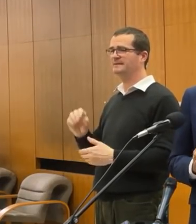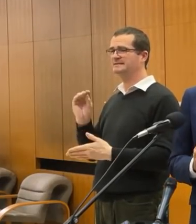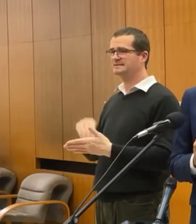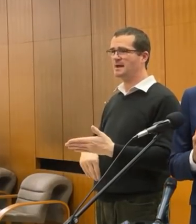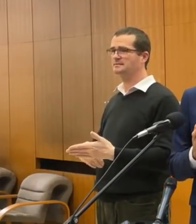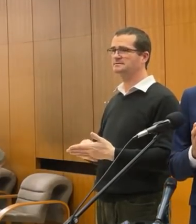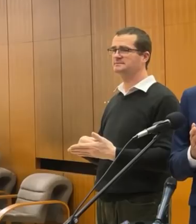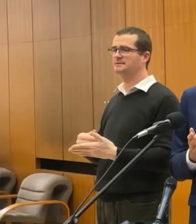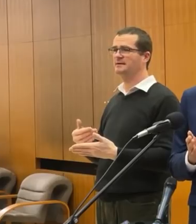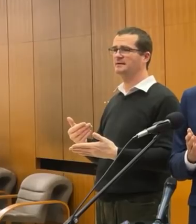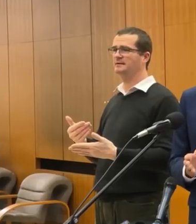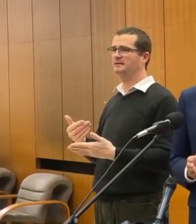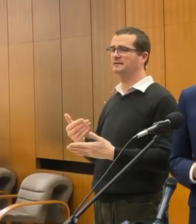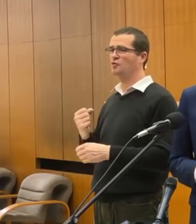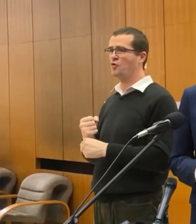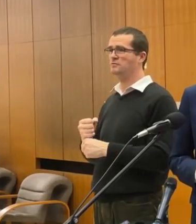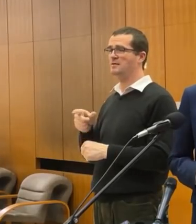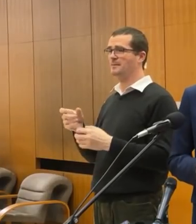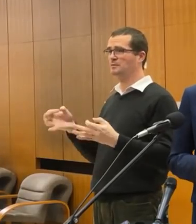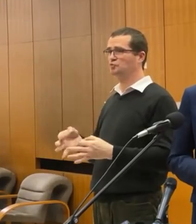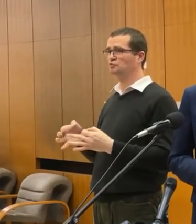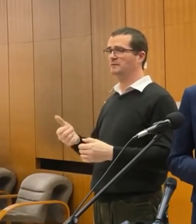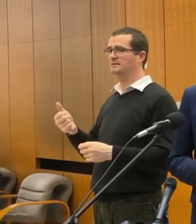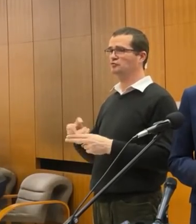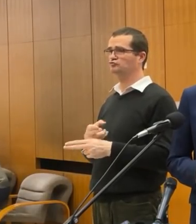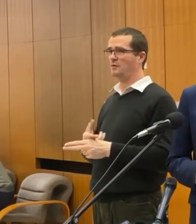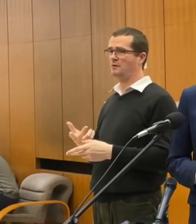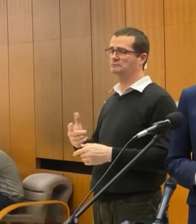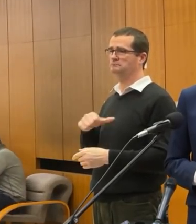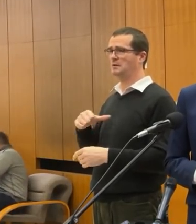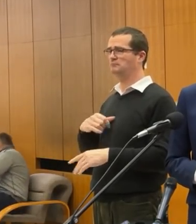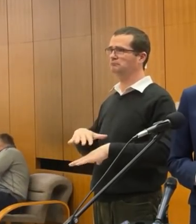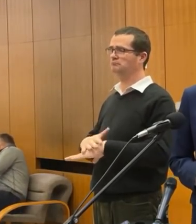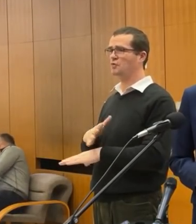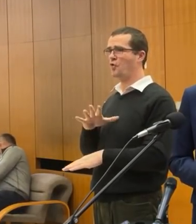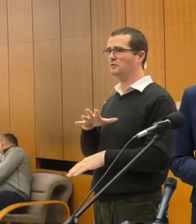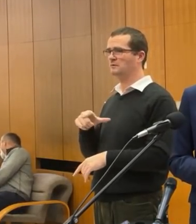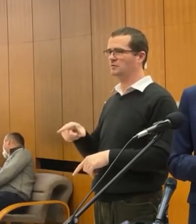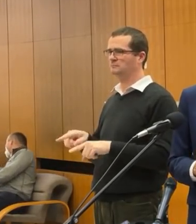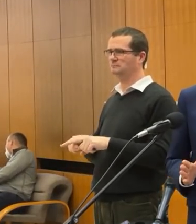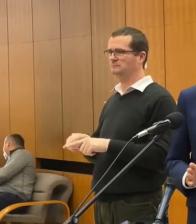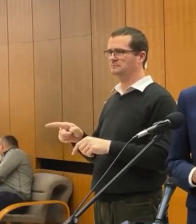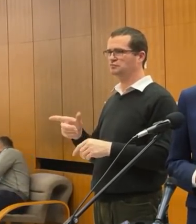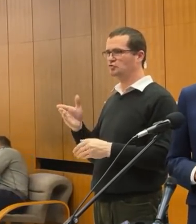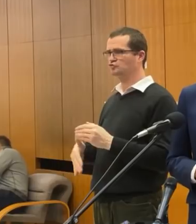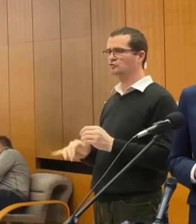opäť konať takým spôsobom, že jedna krajina sa cíti ohrozená. Toto jednoducho